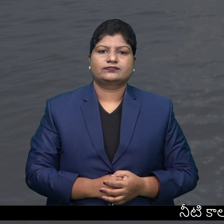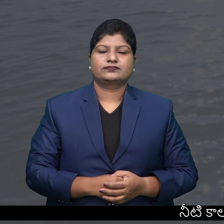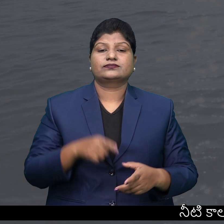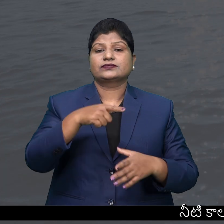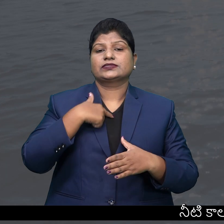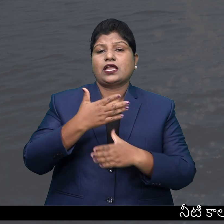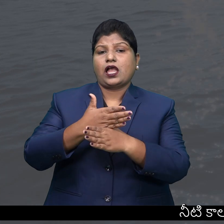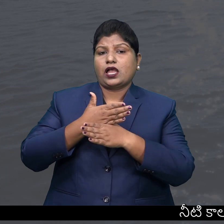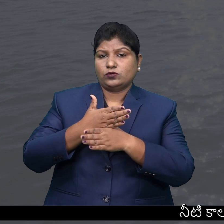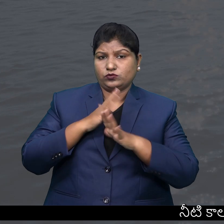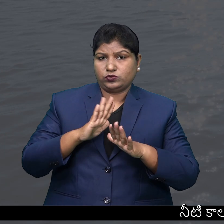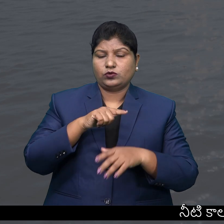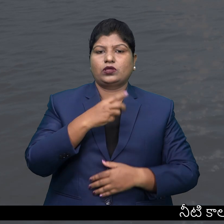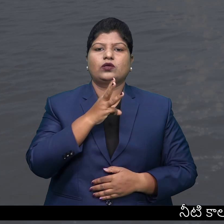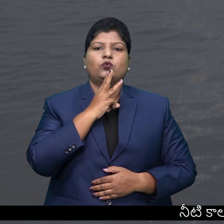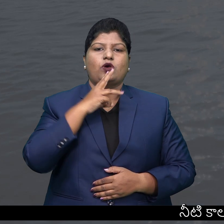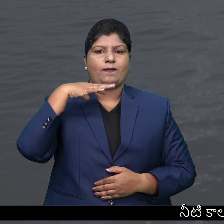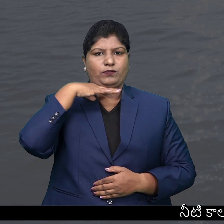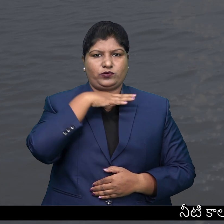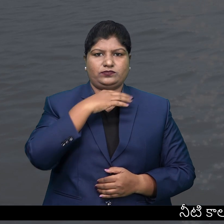నీటి కాలుష్య నియంత్రణ.